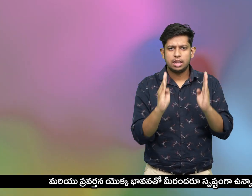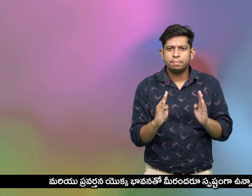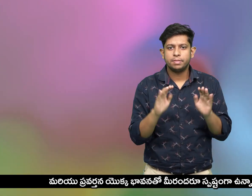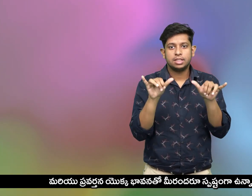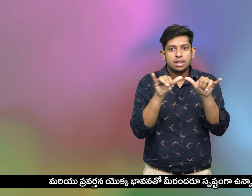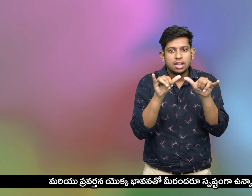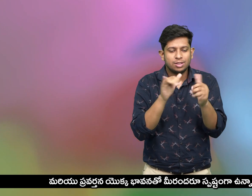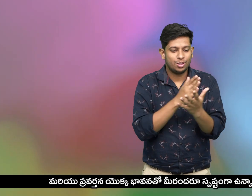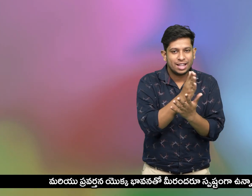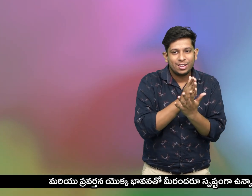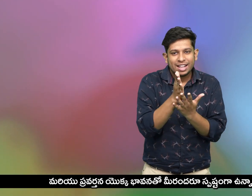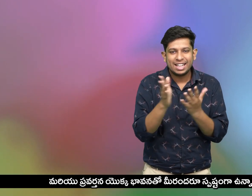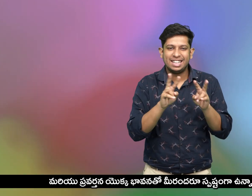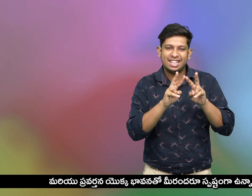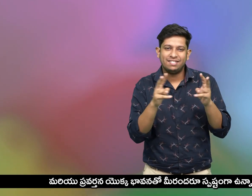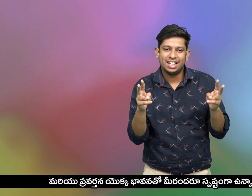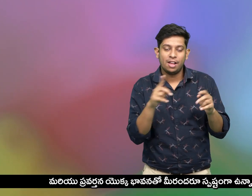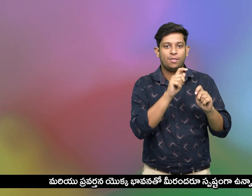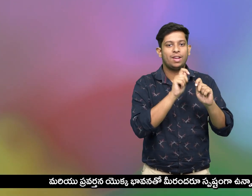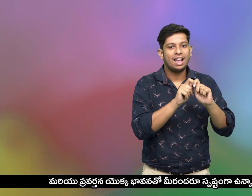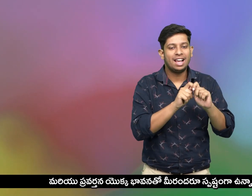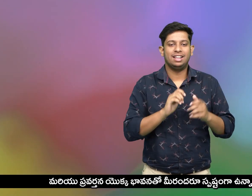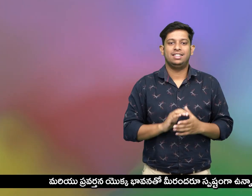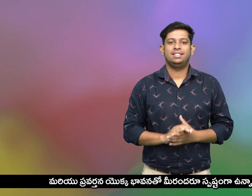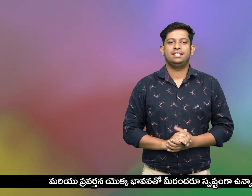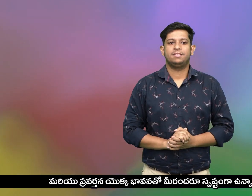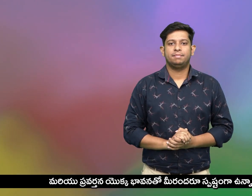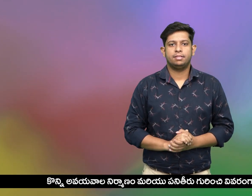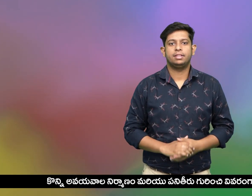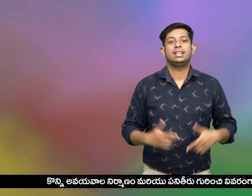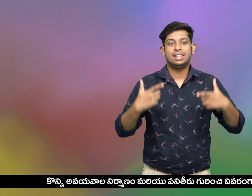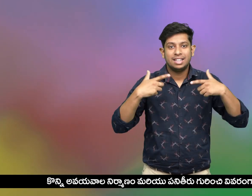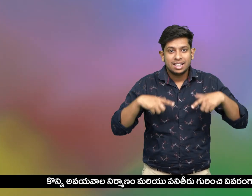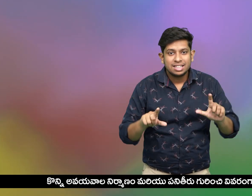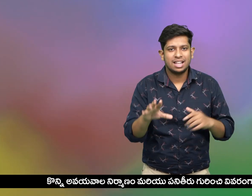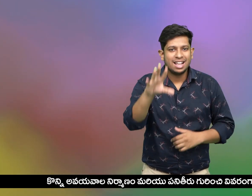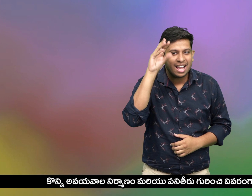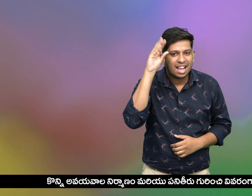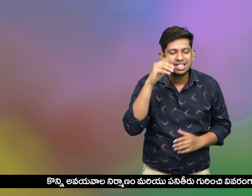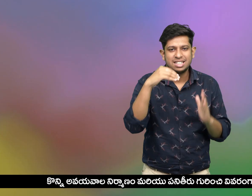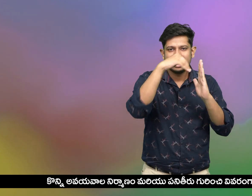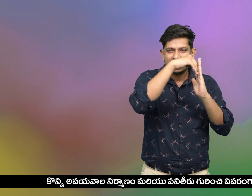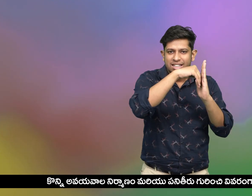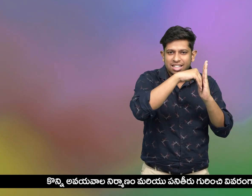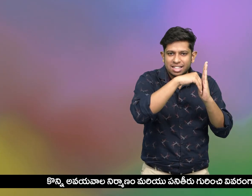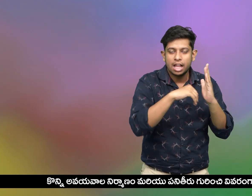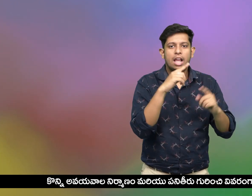భావనతో మీరందరూ స్పష్టంగా ఉన్నారని నాకు తెలుసు. కొన్ని అవయవాల నిర్మాణం మరియు పనితీరు